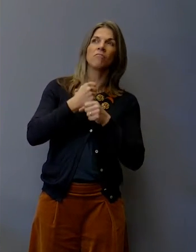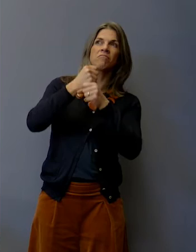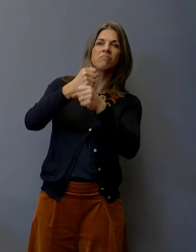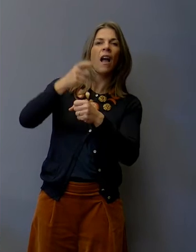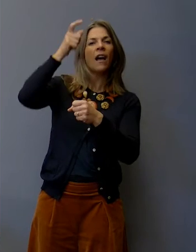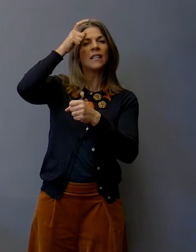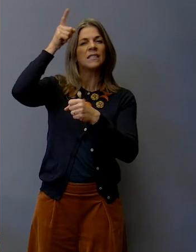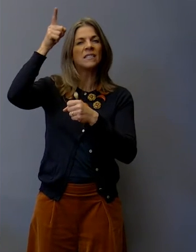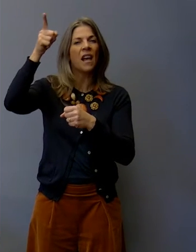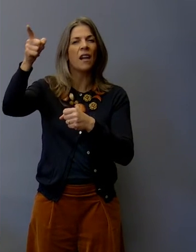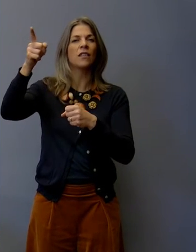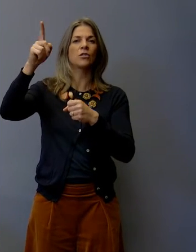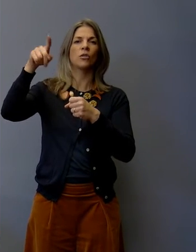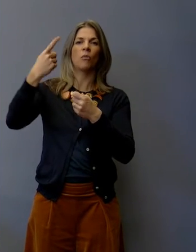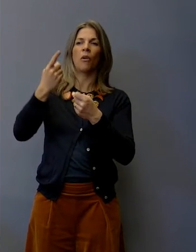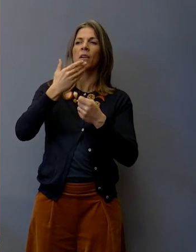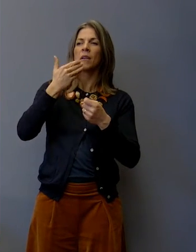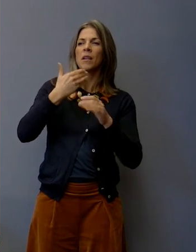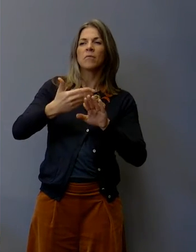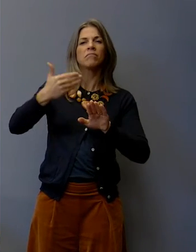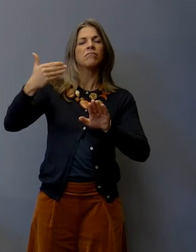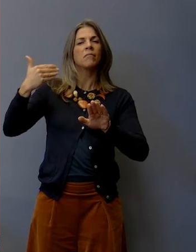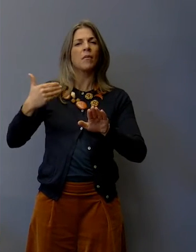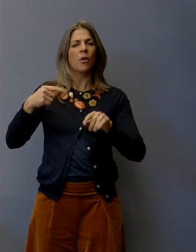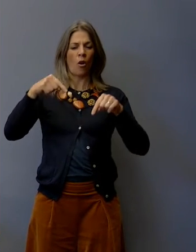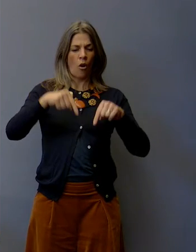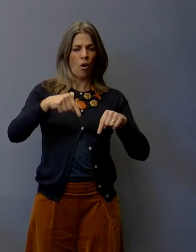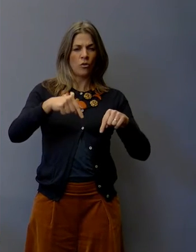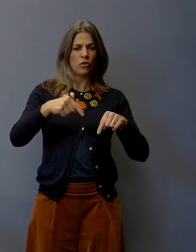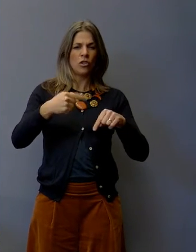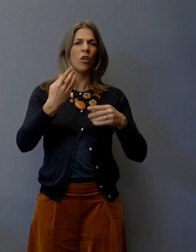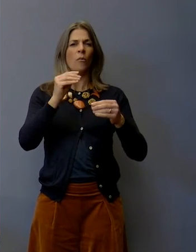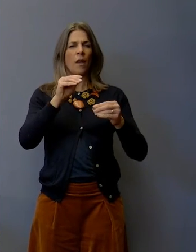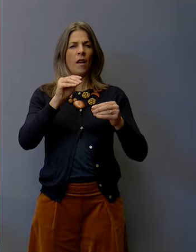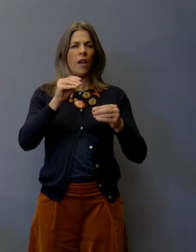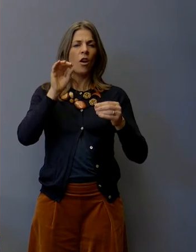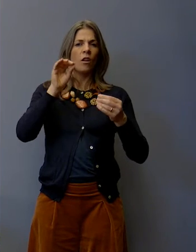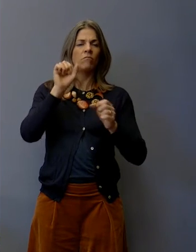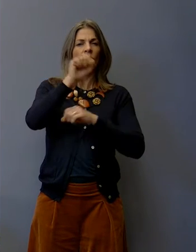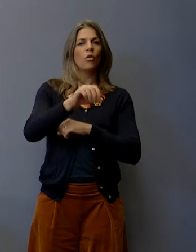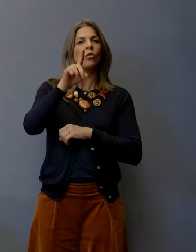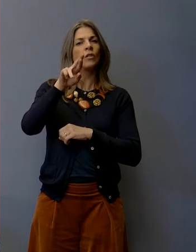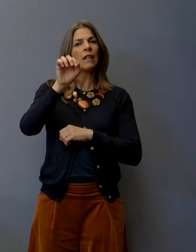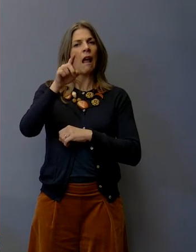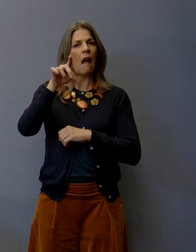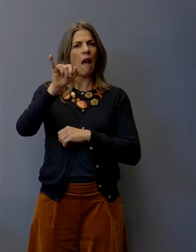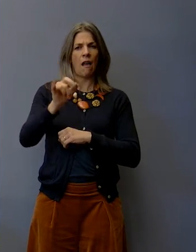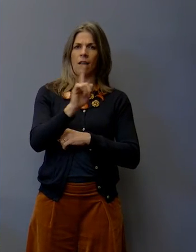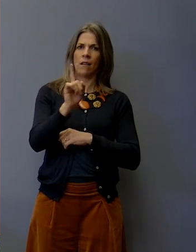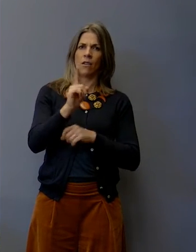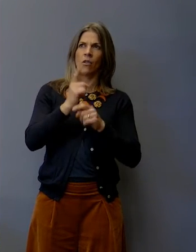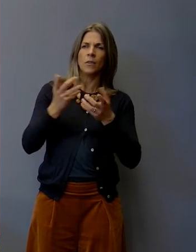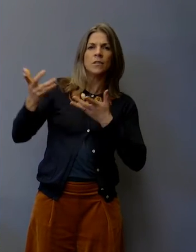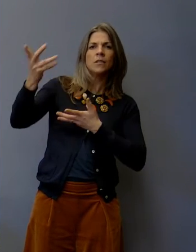di capacità riscontrate magari oggi con meno enfasi verso draghi di cui si temono le relazioni esterne e la potenza